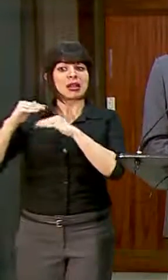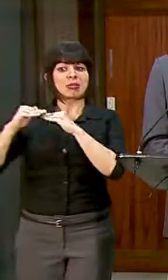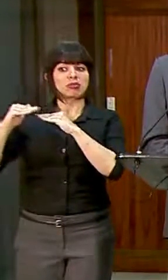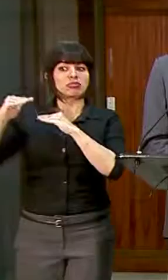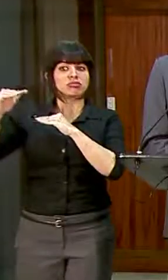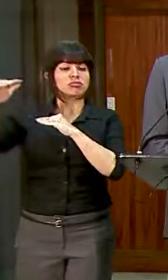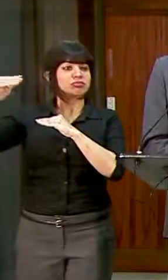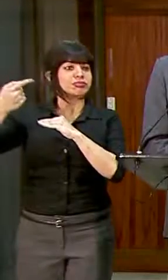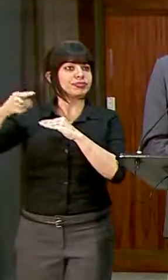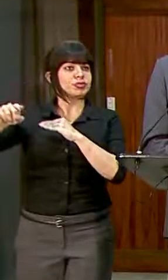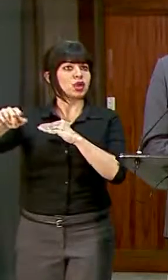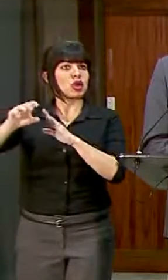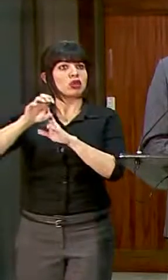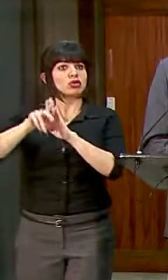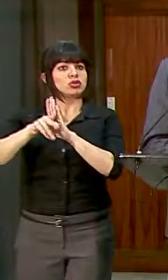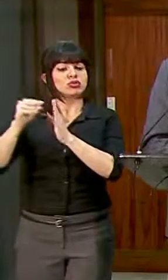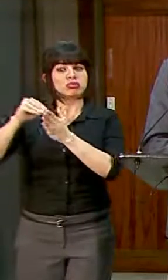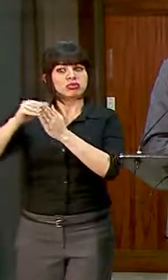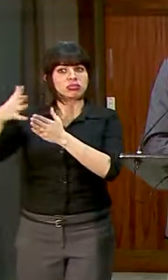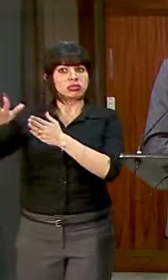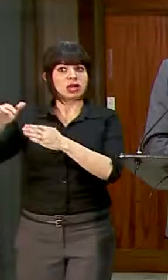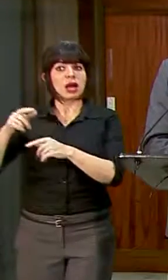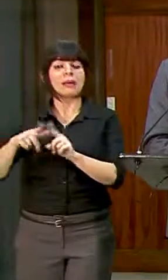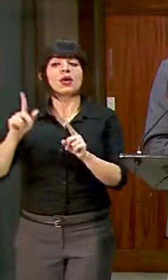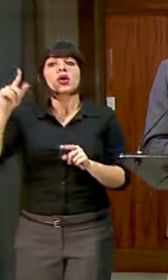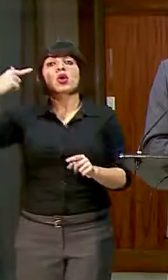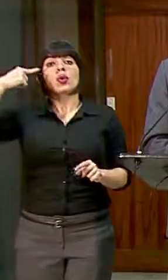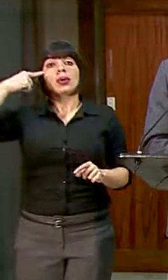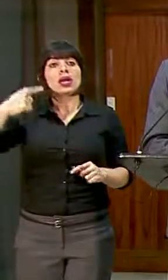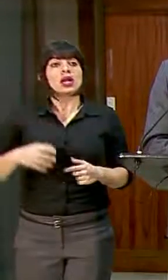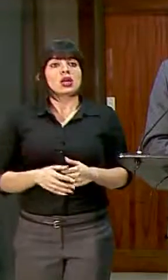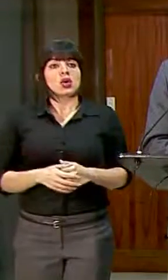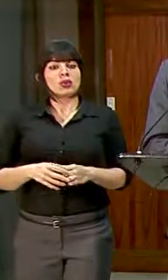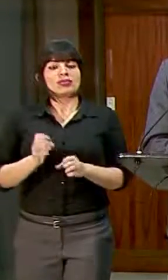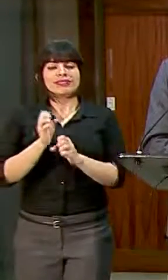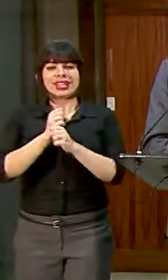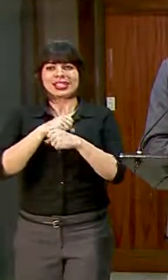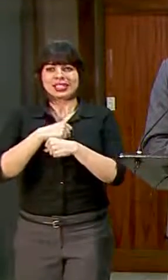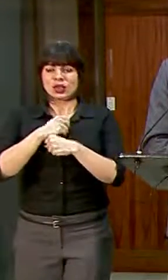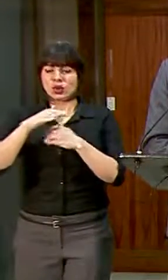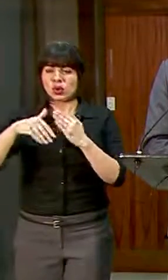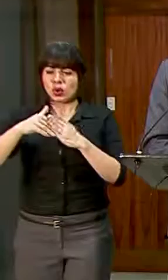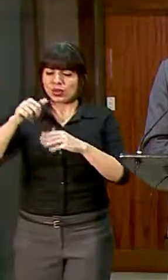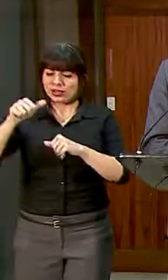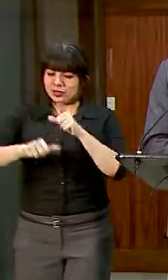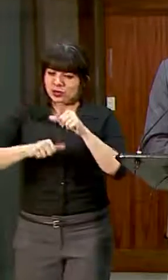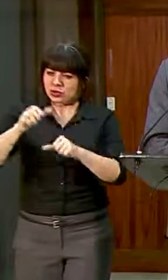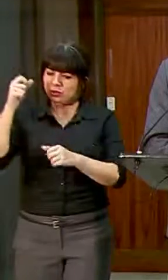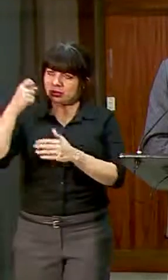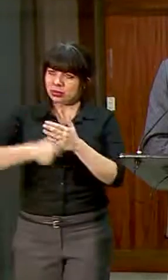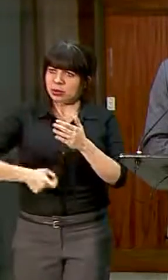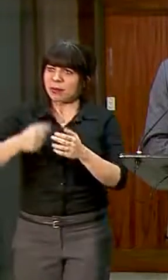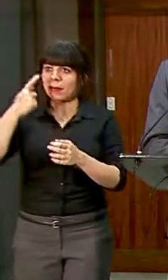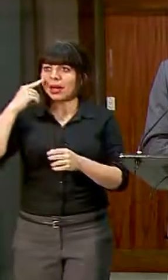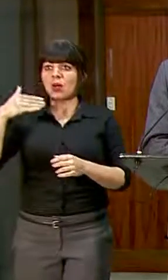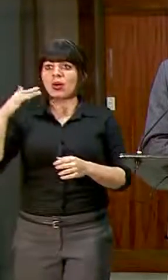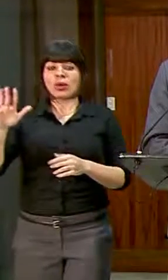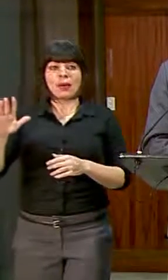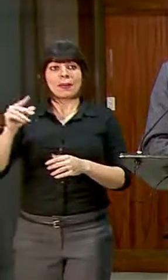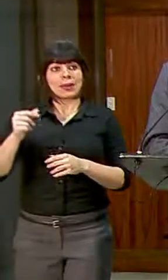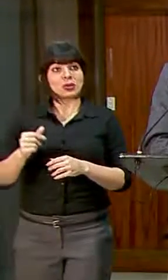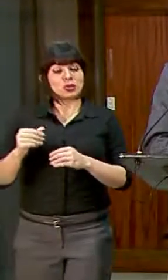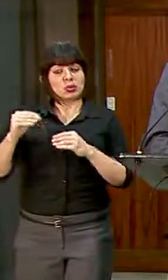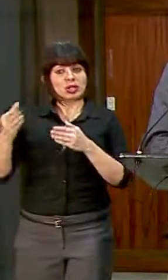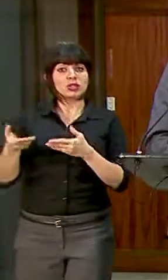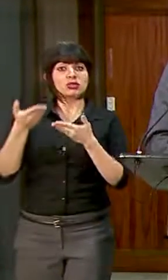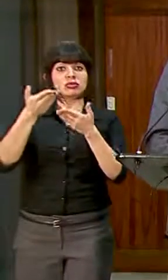hacerlo, son disposiciones constitucionales, en fin, pero el gobierno está haciendo los esfuerzos mayores para que cuando ese presupuesto llegue a